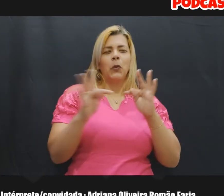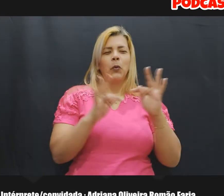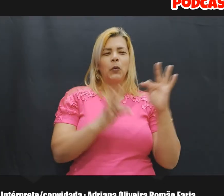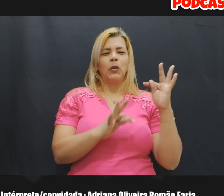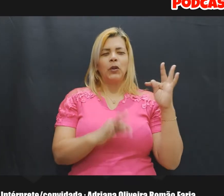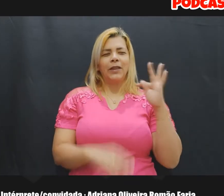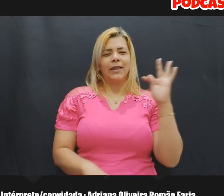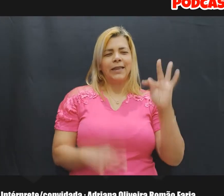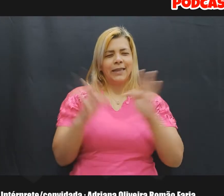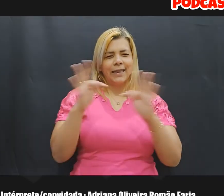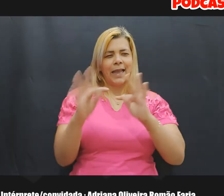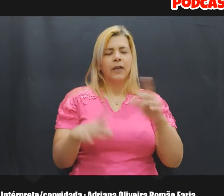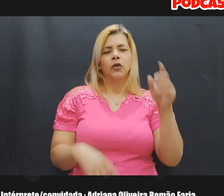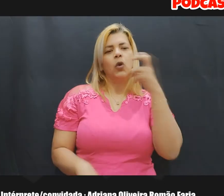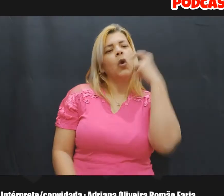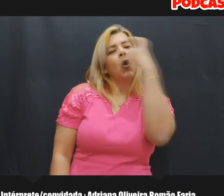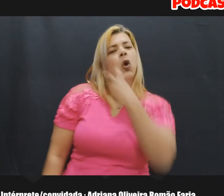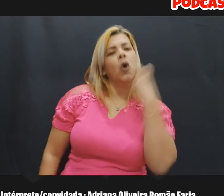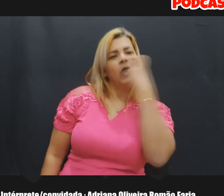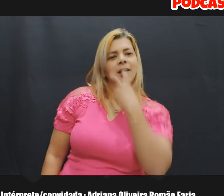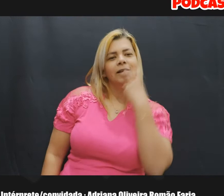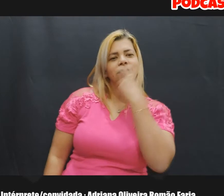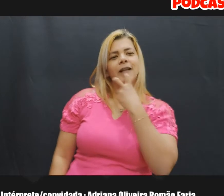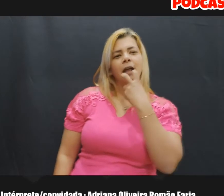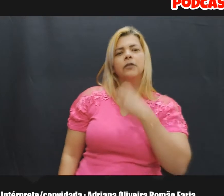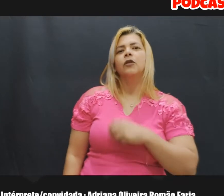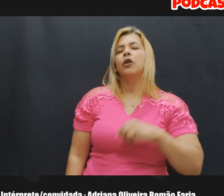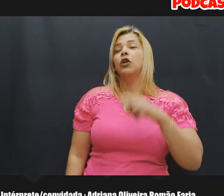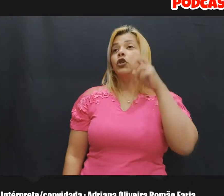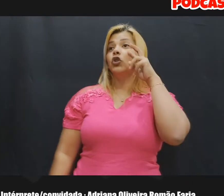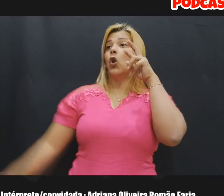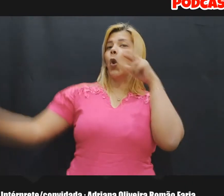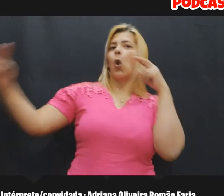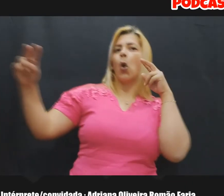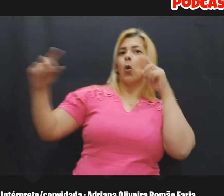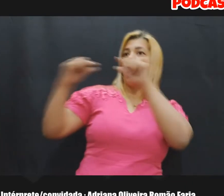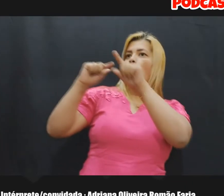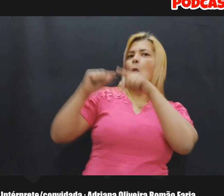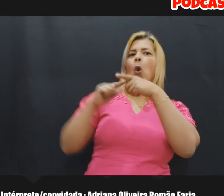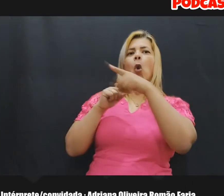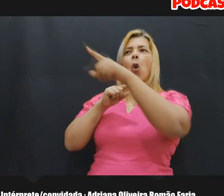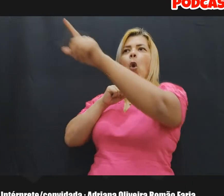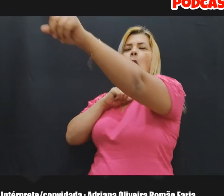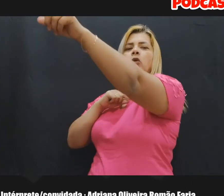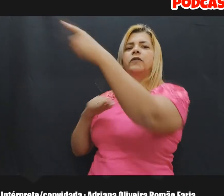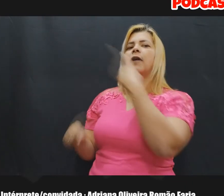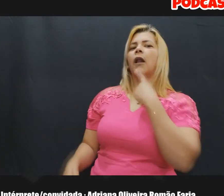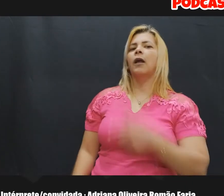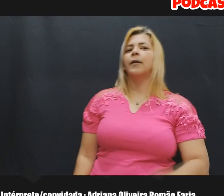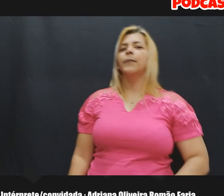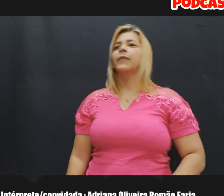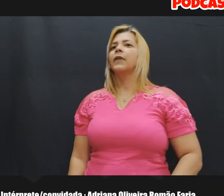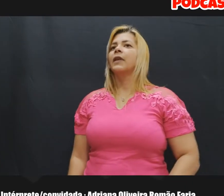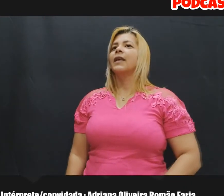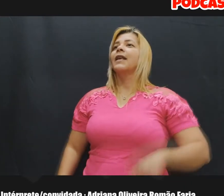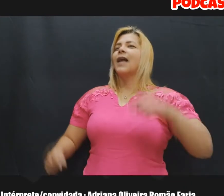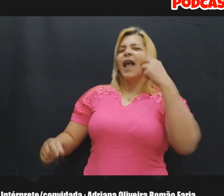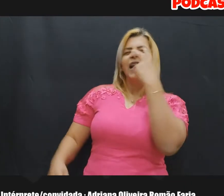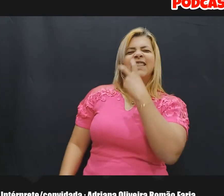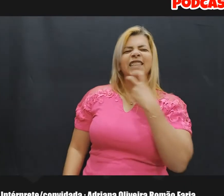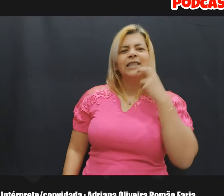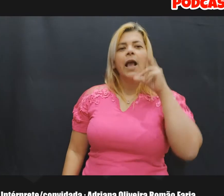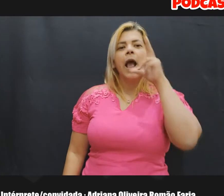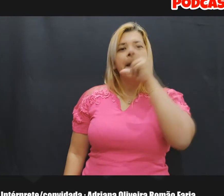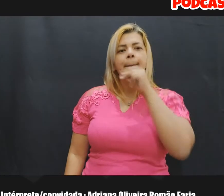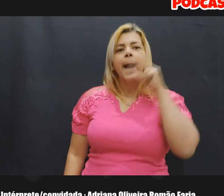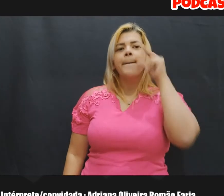surdos que são oralizados, ele de longe, ele olha no técnico, o técnico fala assim, bem articulado,